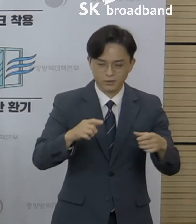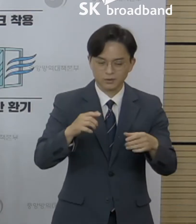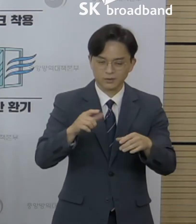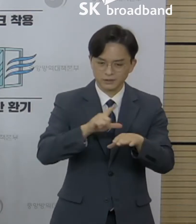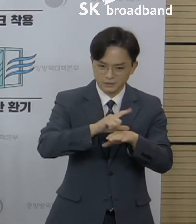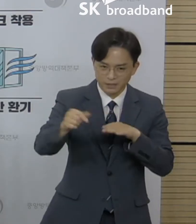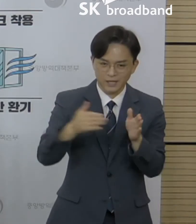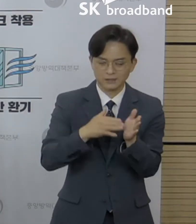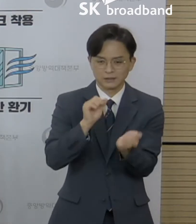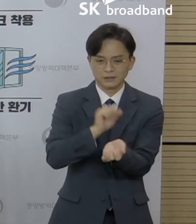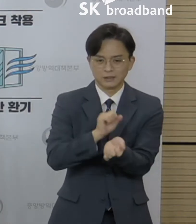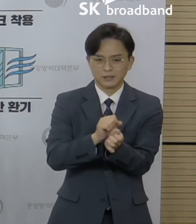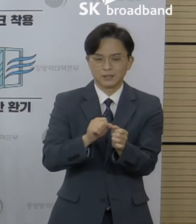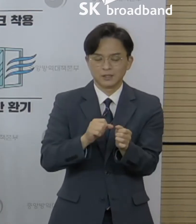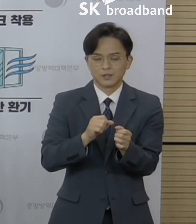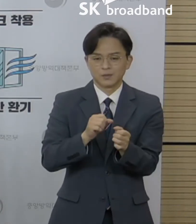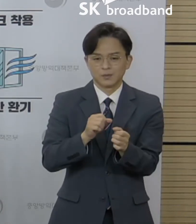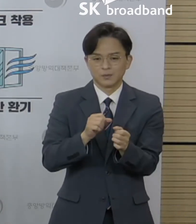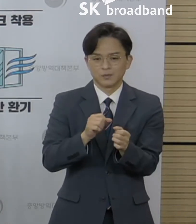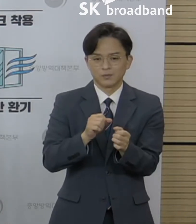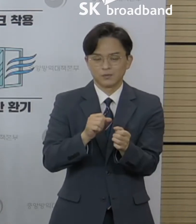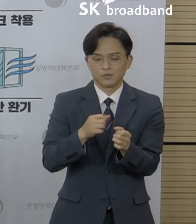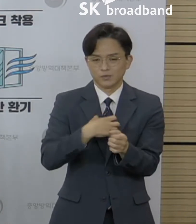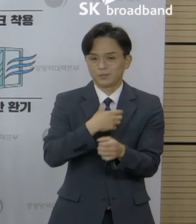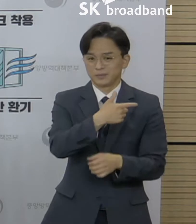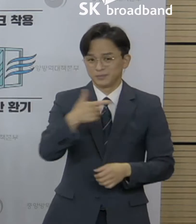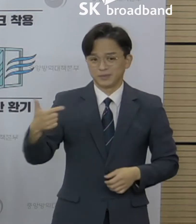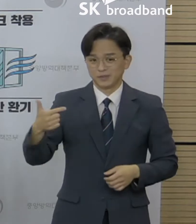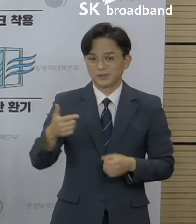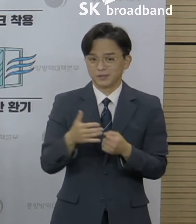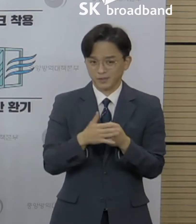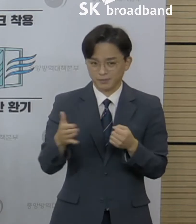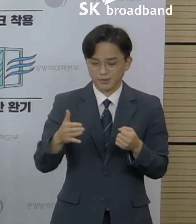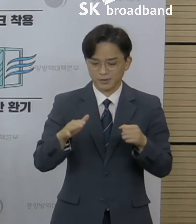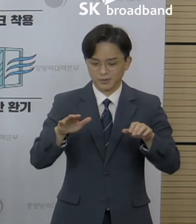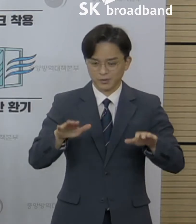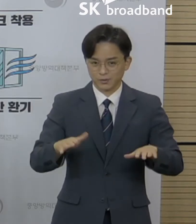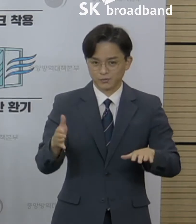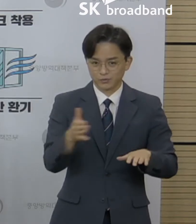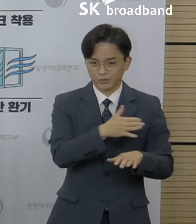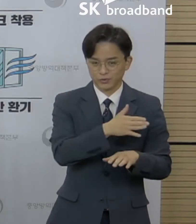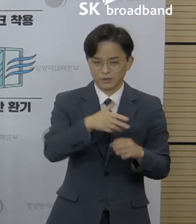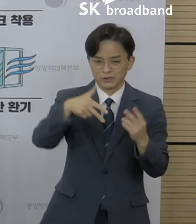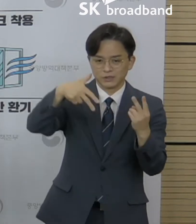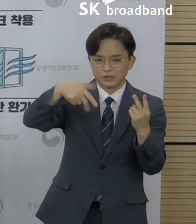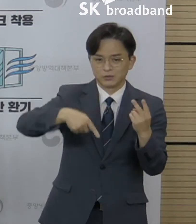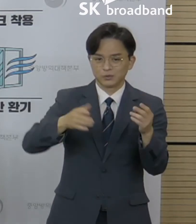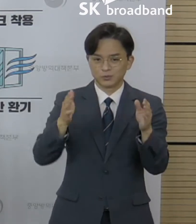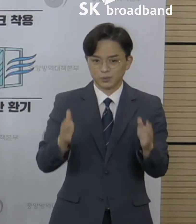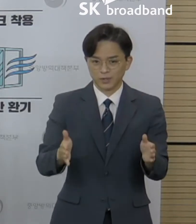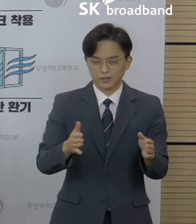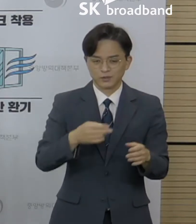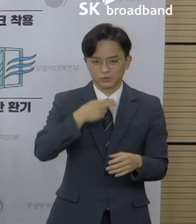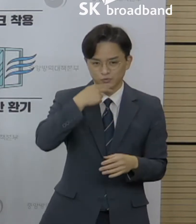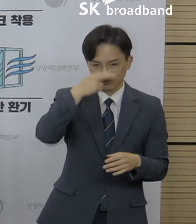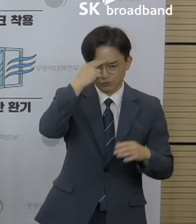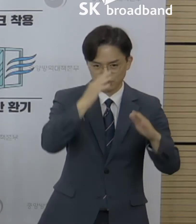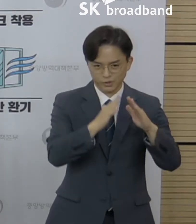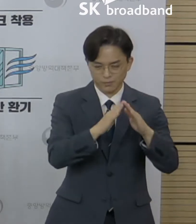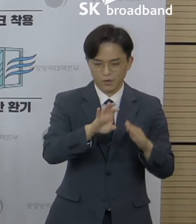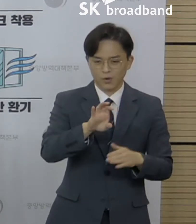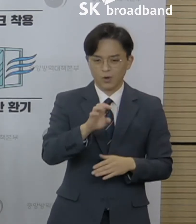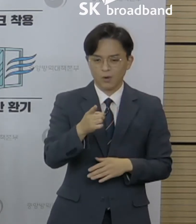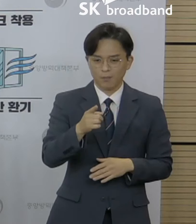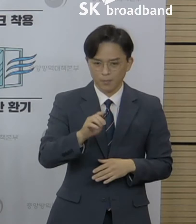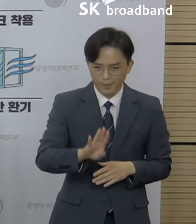포함해서 향후 2주 동안 각종 유흥시설, 즉 펍, 바, 감성주점, 클럽 등의 이용